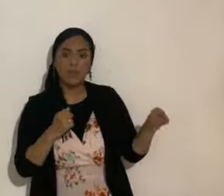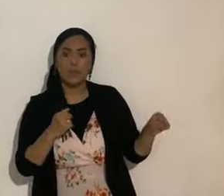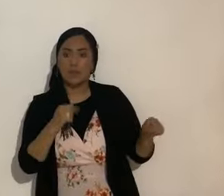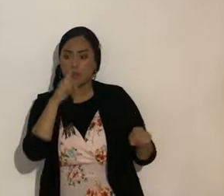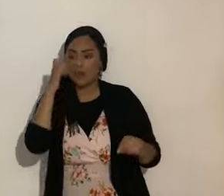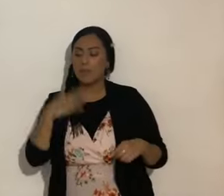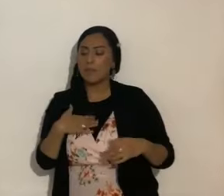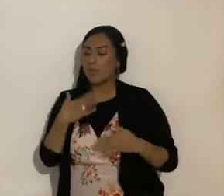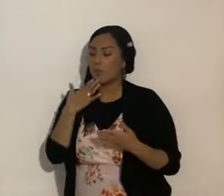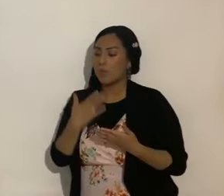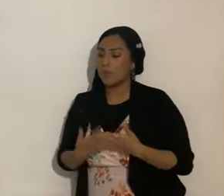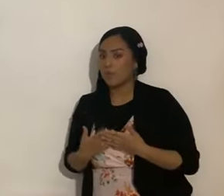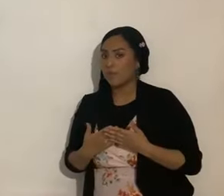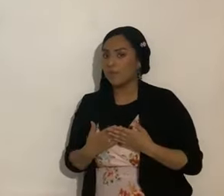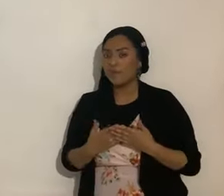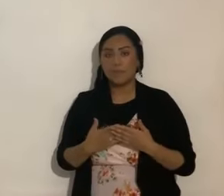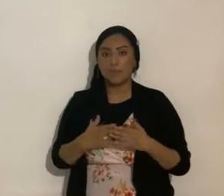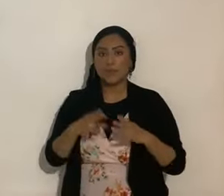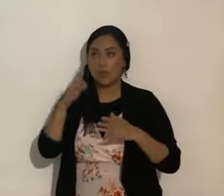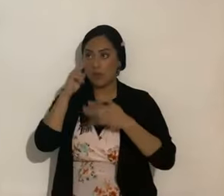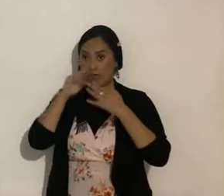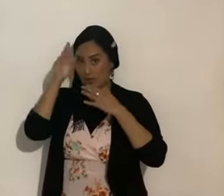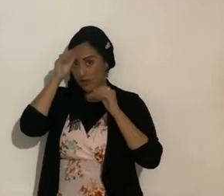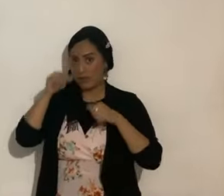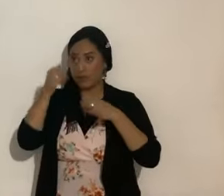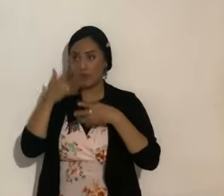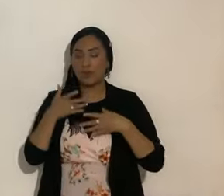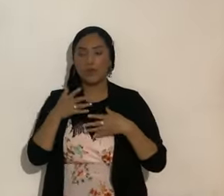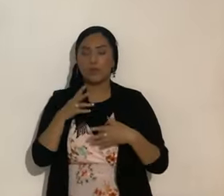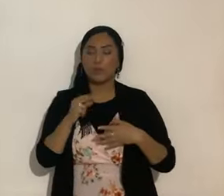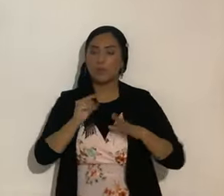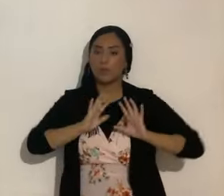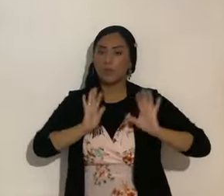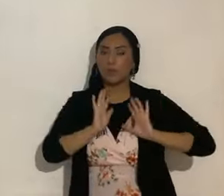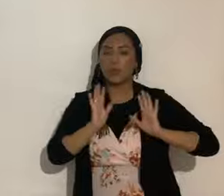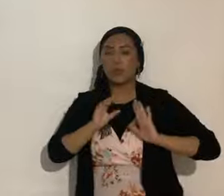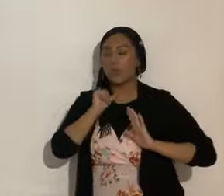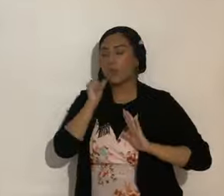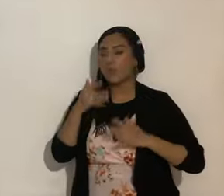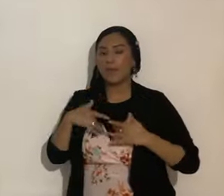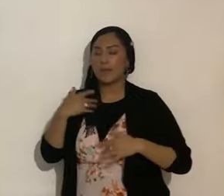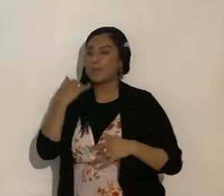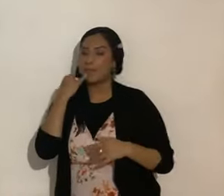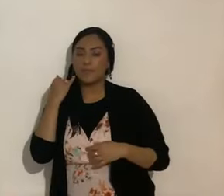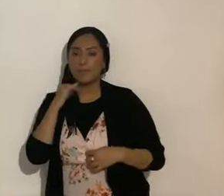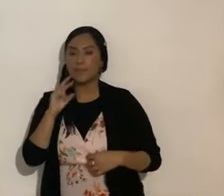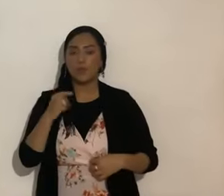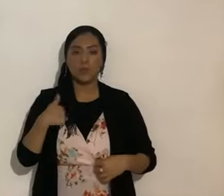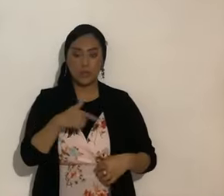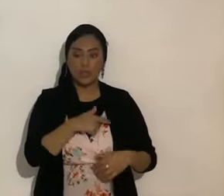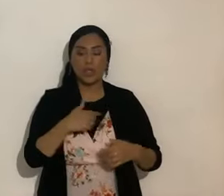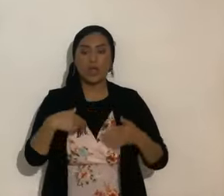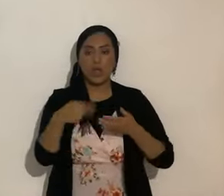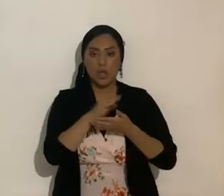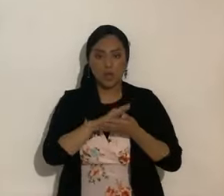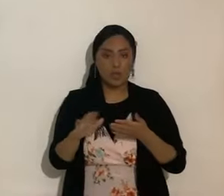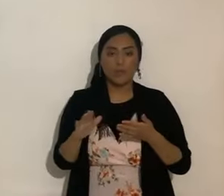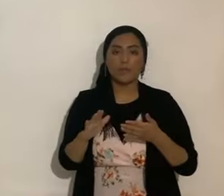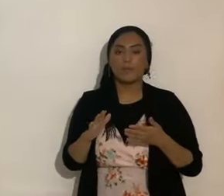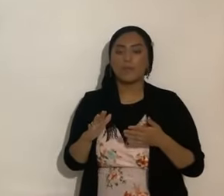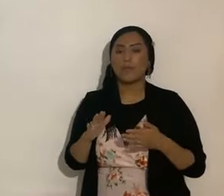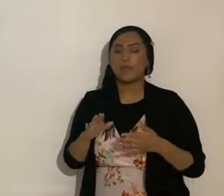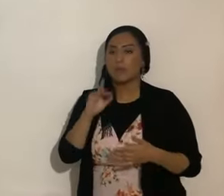soy bueno? Eso nos lo pudiera decir, mejor nos portamos bien como lo que decimos que somos Kadoshim, que somos santos, que